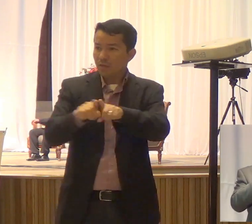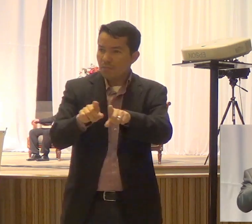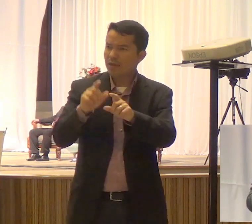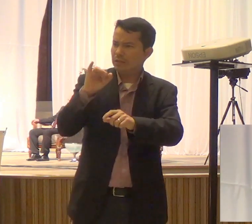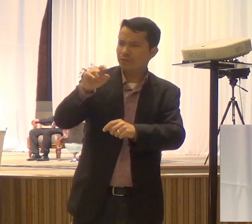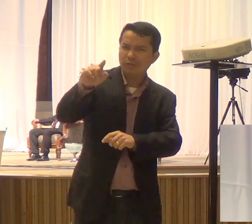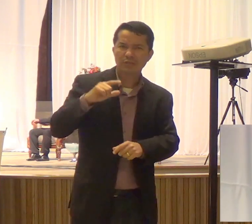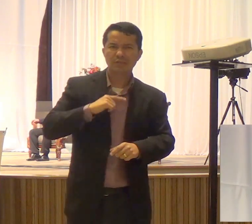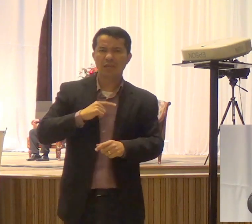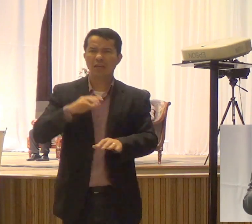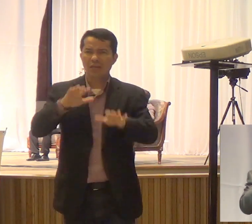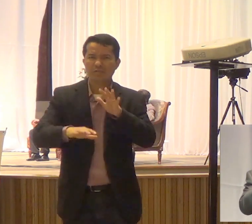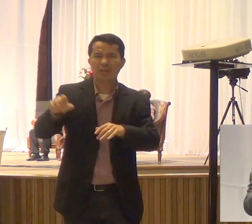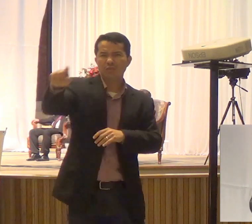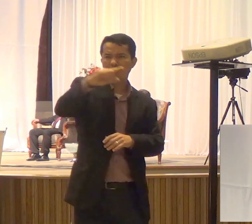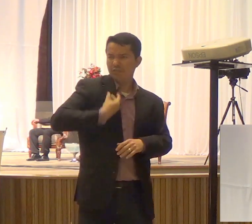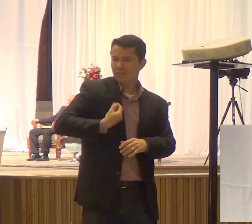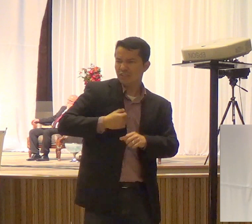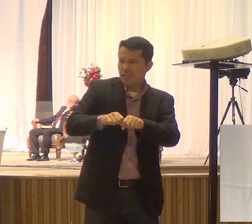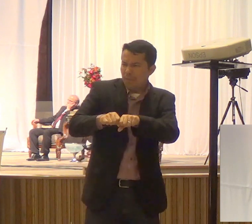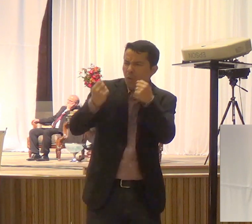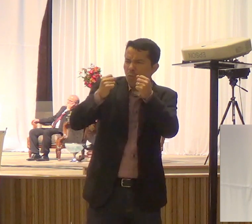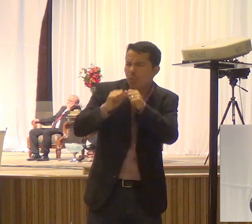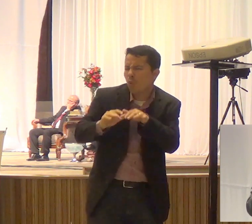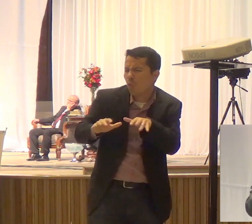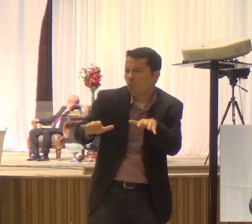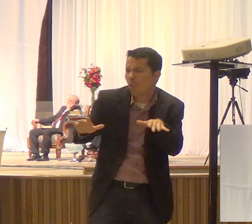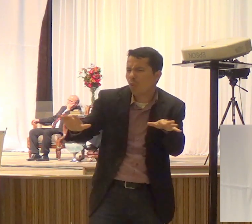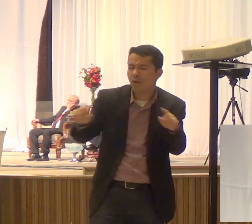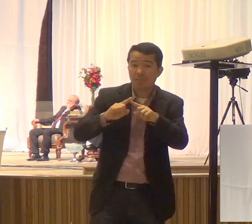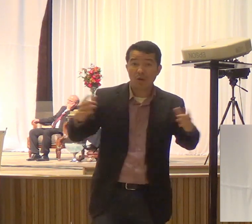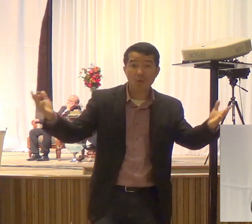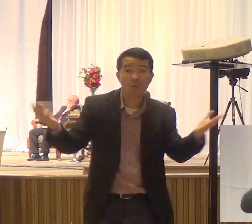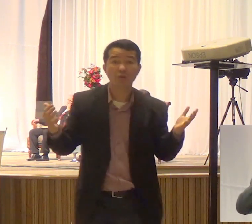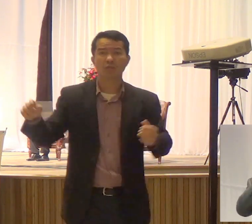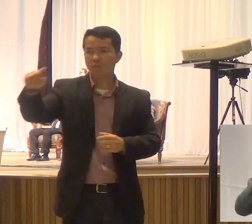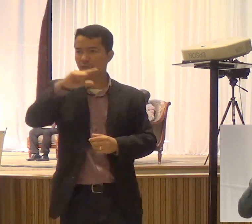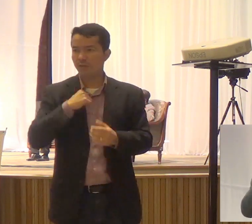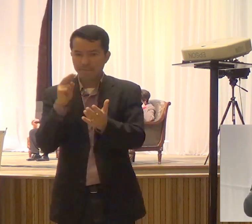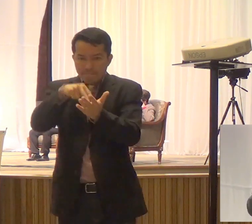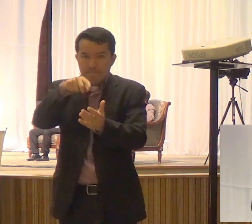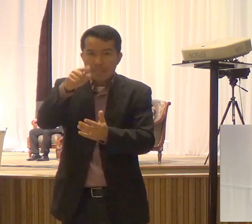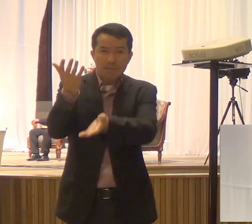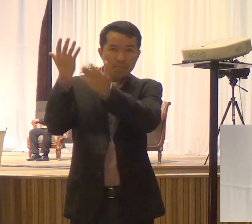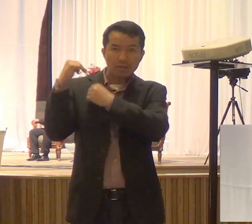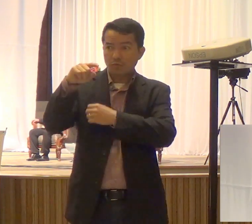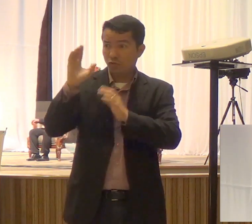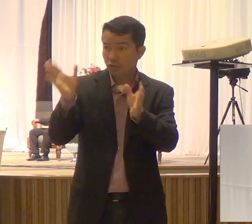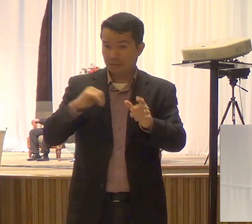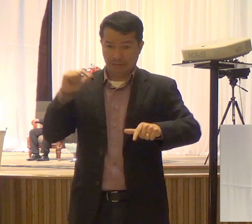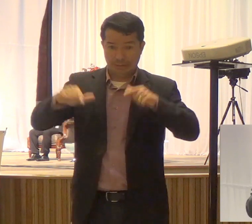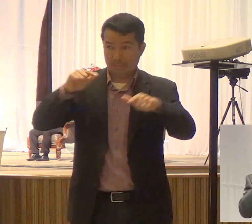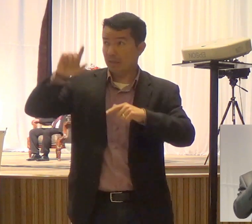ministérios que se esfacelaram hoje aqui à noite, se você está aqui hoje e, puxa vida, você já se sentiu tão bem na presença de